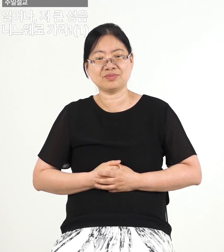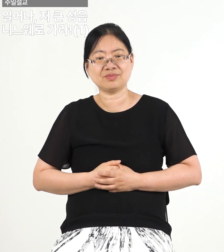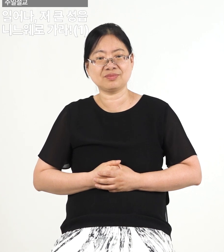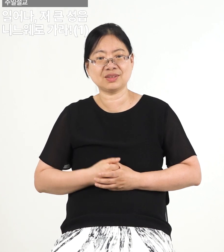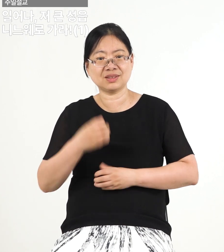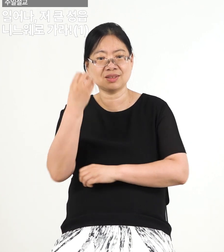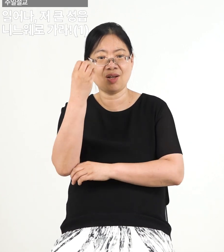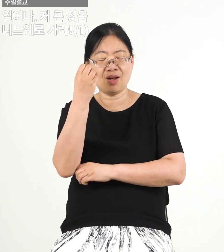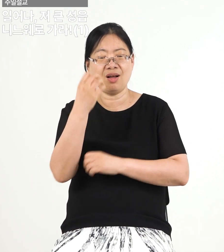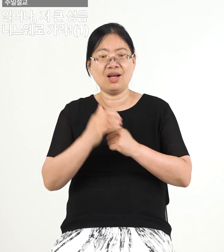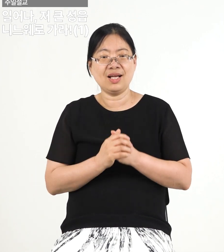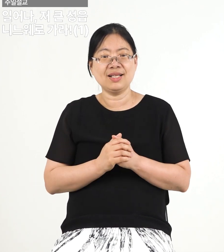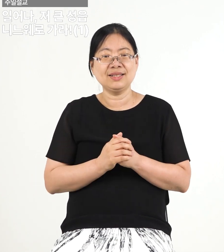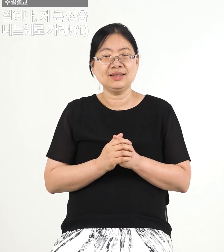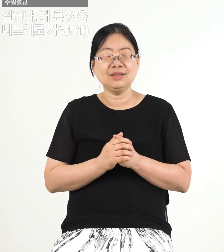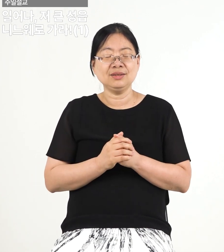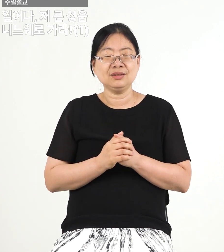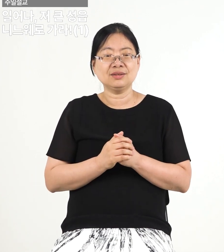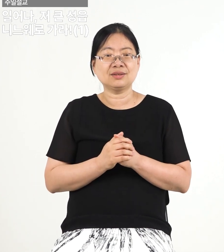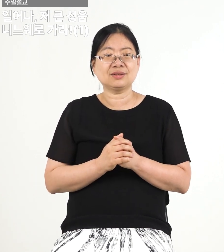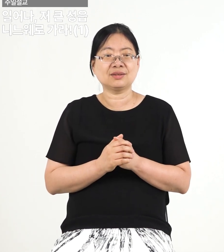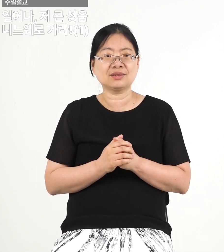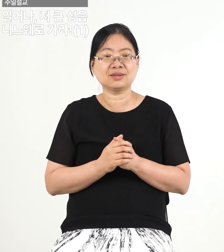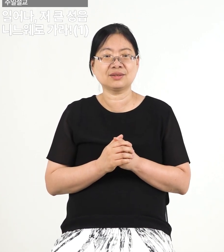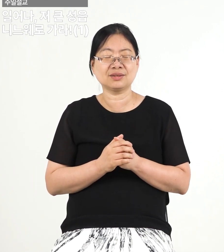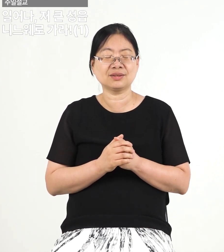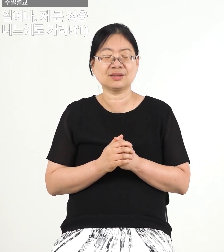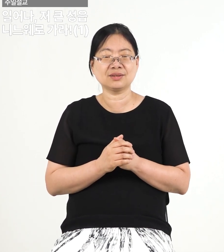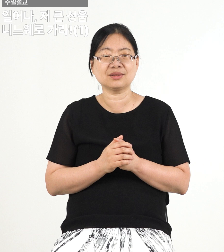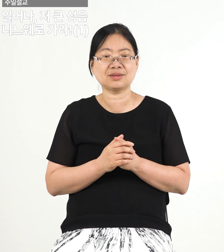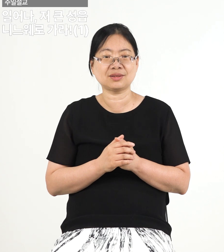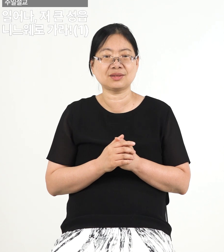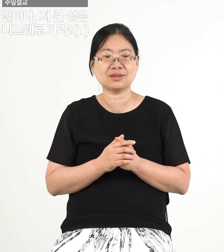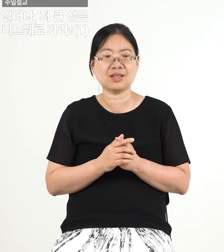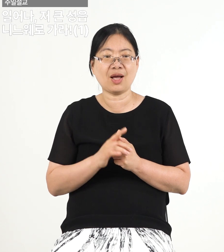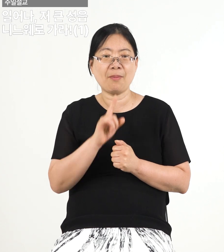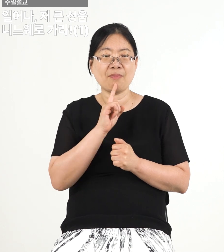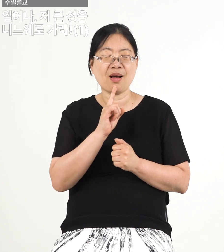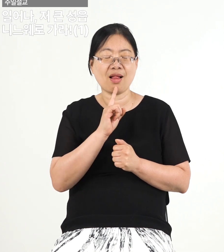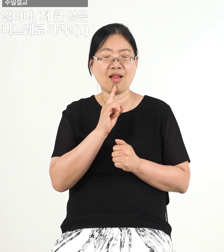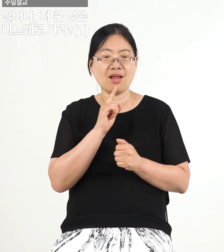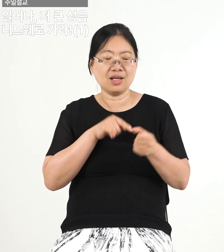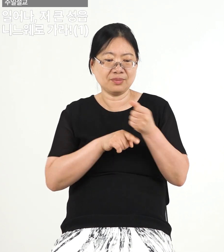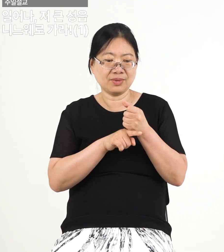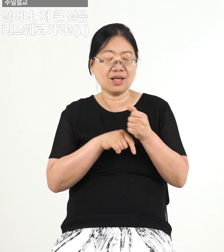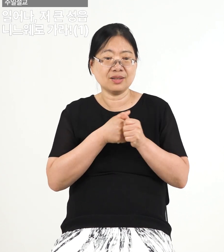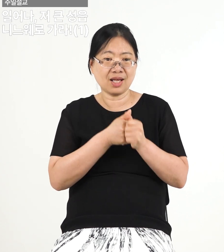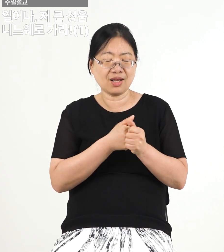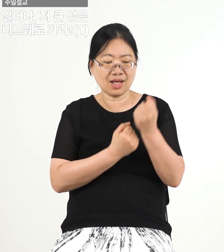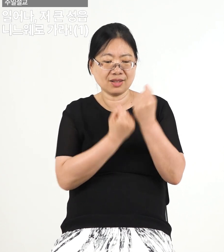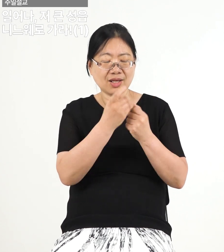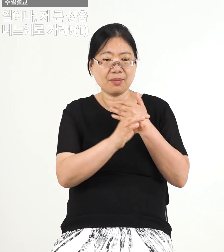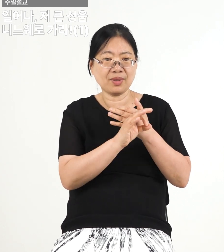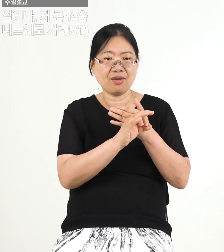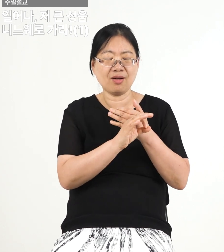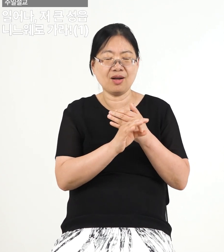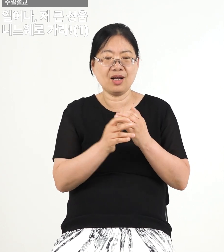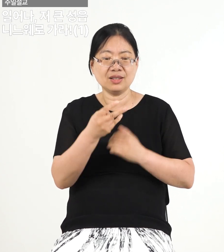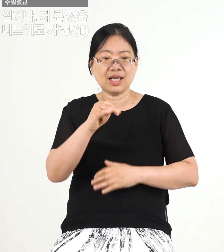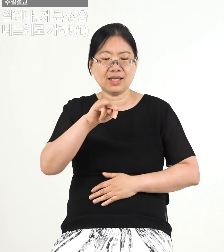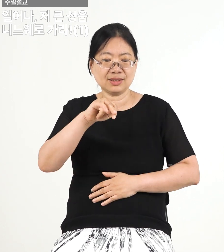원문의 해석에 근거해서 번역을 하자면 회항하던 배가 하나 있었어요. 회항하던 배.